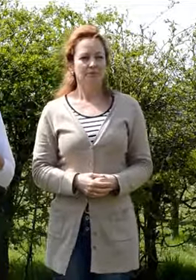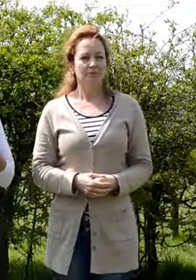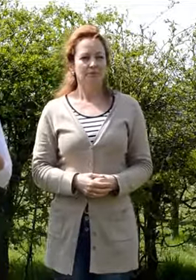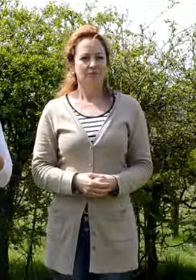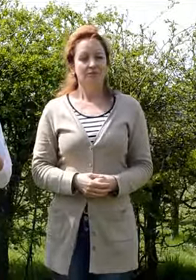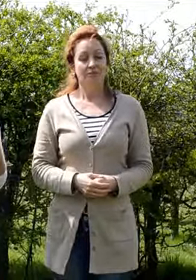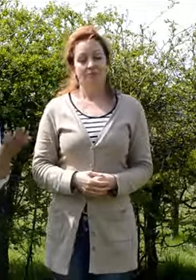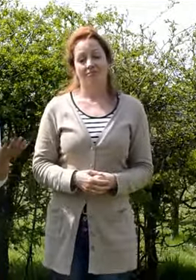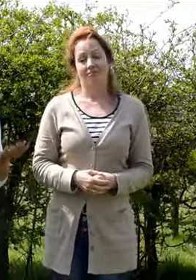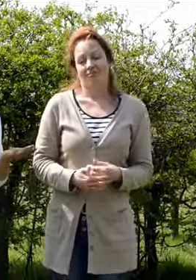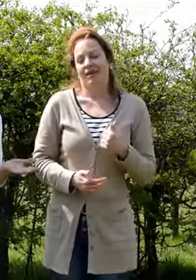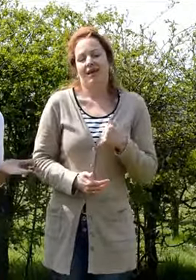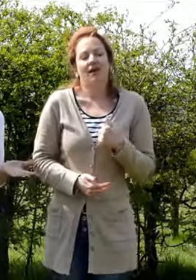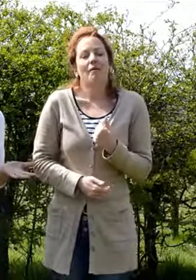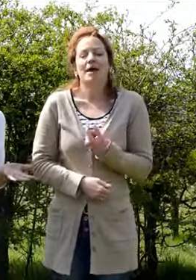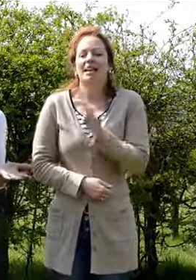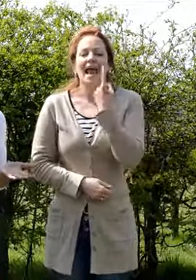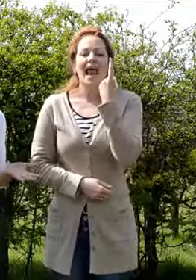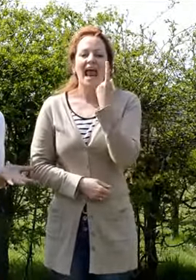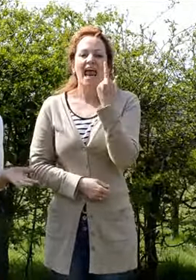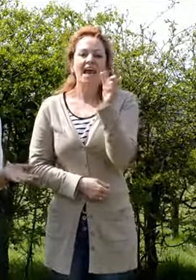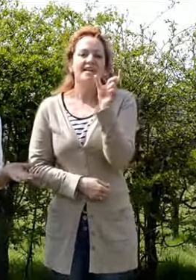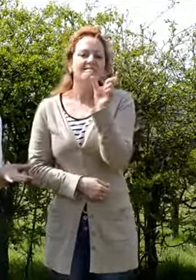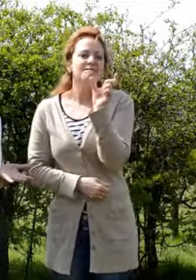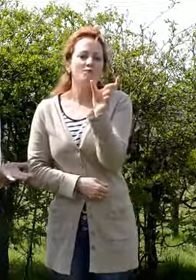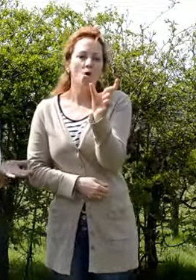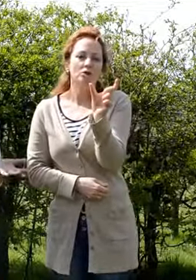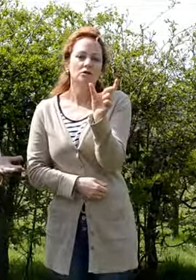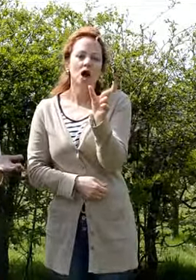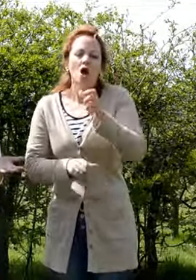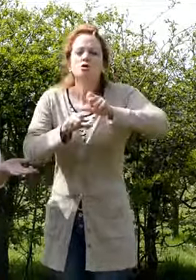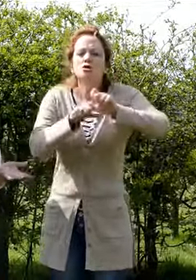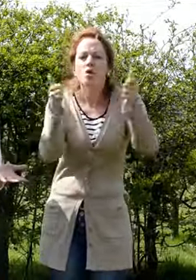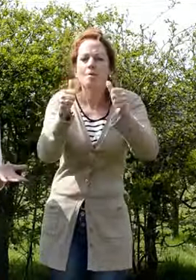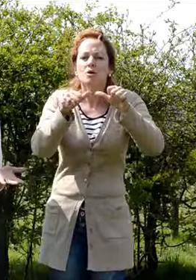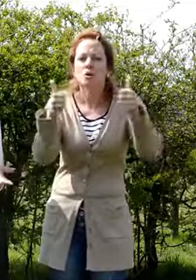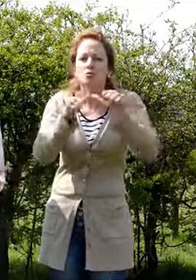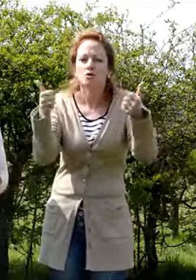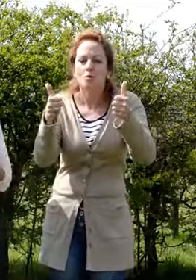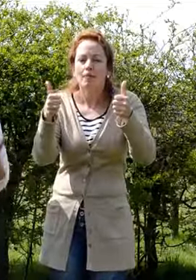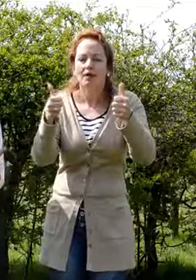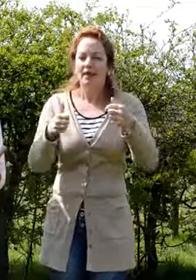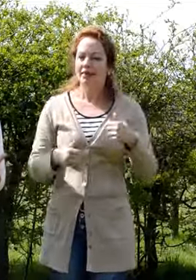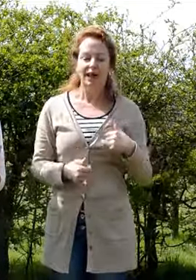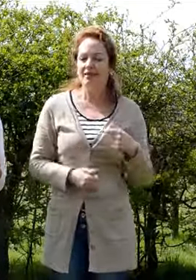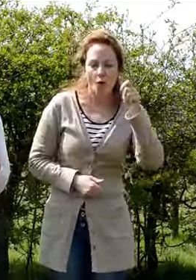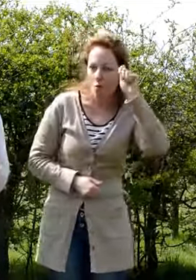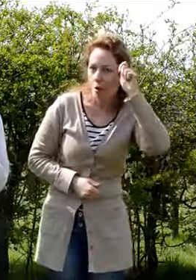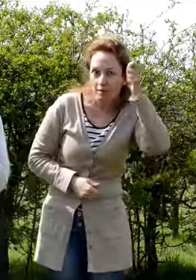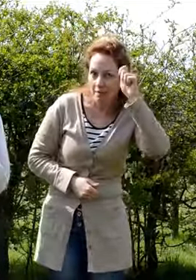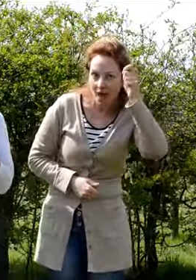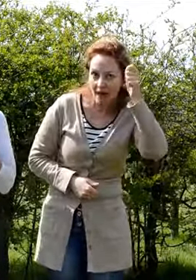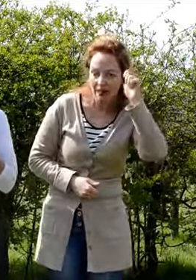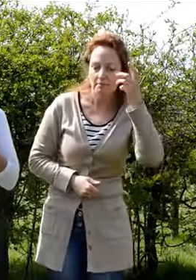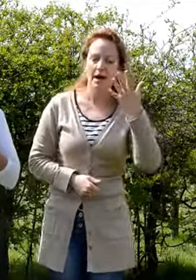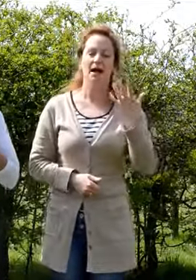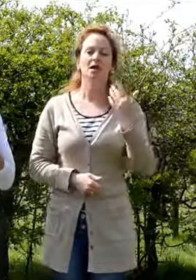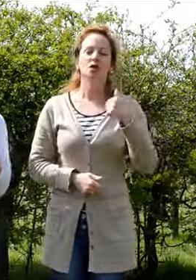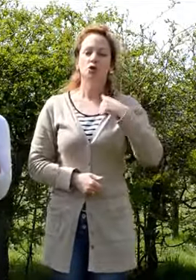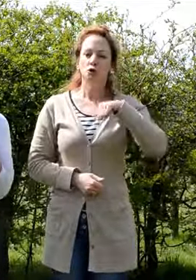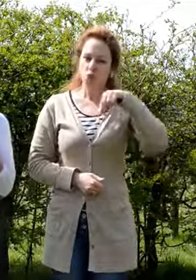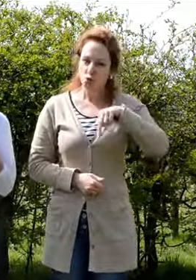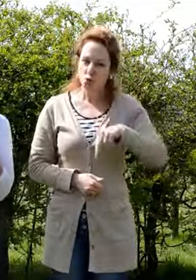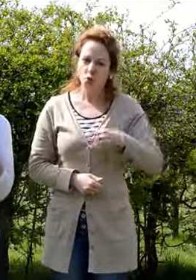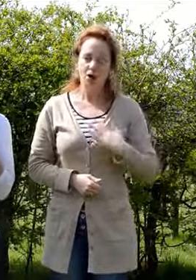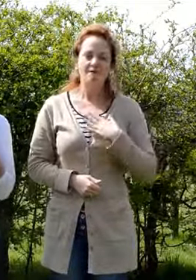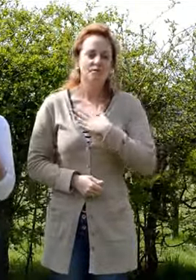Ik kan alleen maar zeggen, in 1 woord met dikke vette letters, super. Niet om complimenteus te zijn, niet, maar ik heb nu zo'n